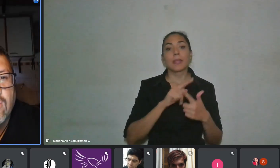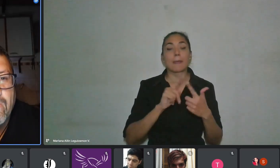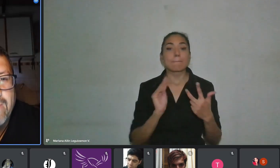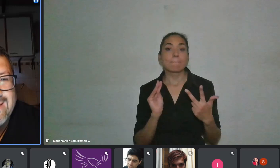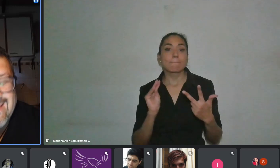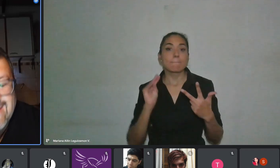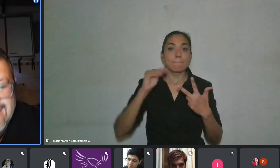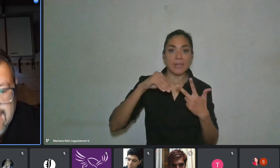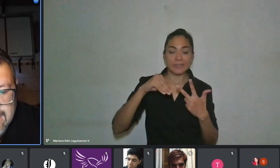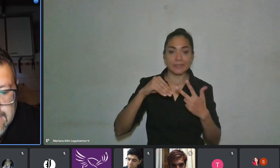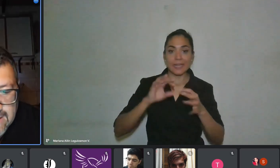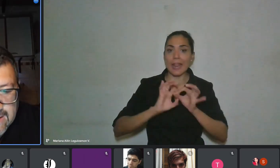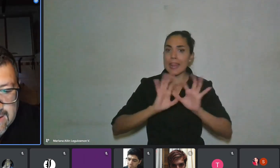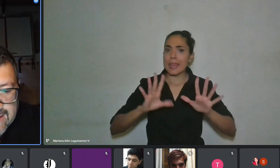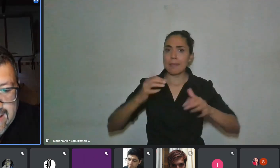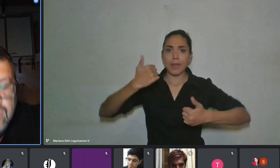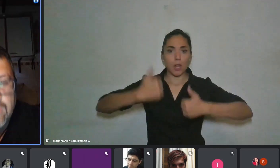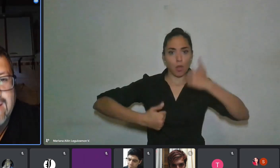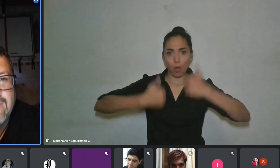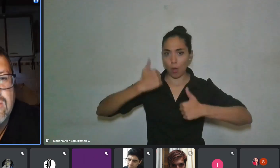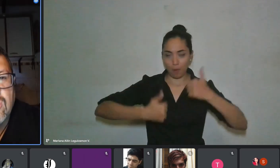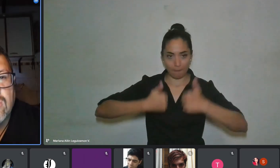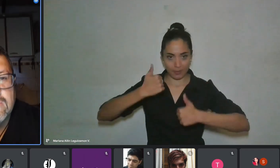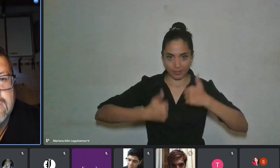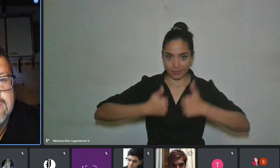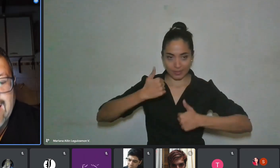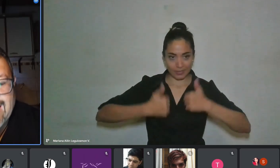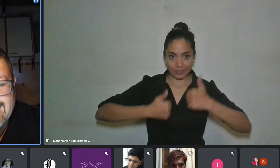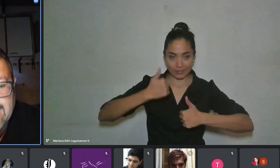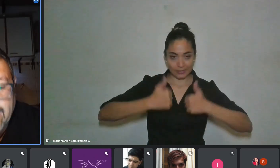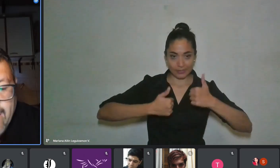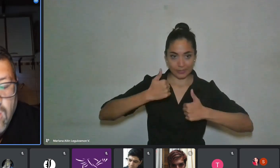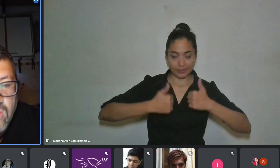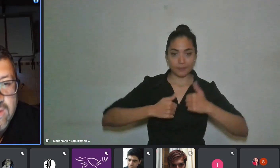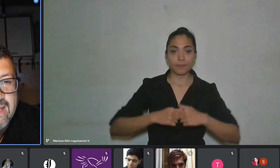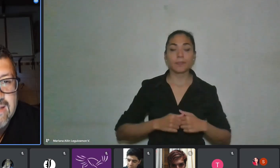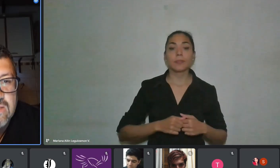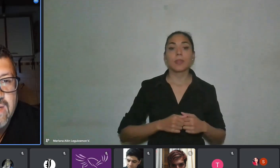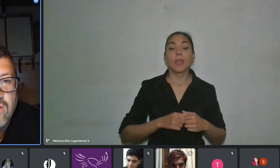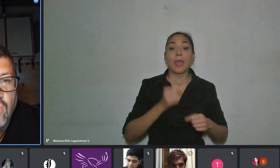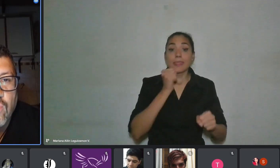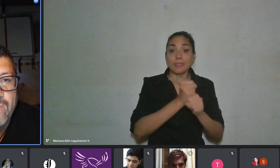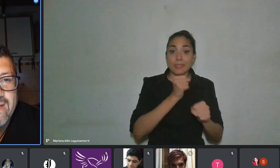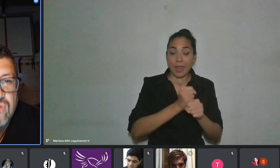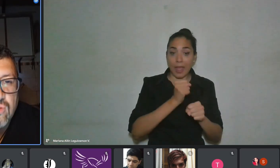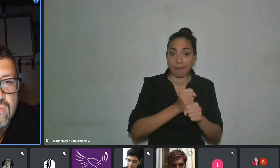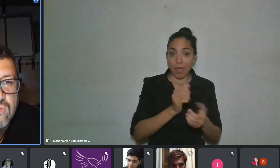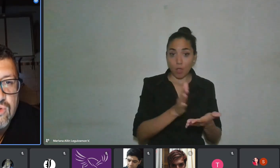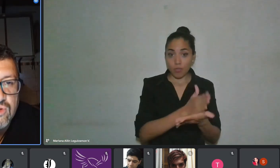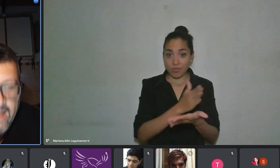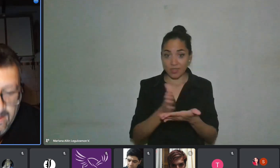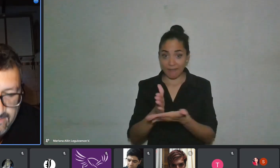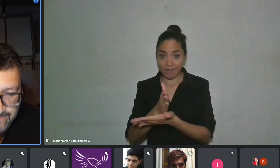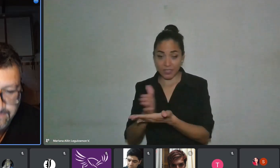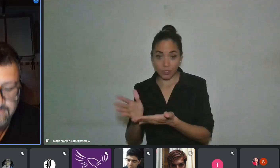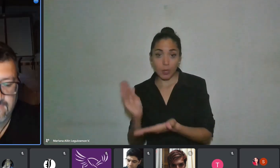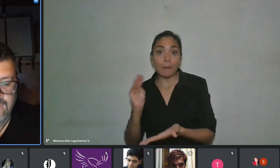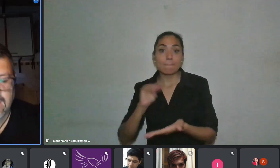libre competencia, que haya una división del trabajo y que haya una cooperación